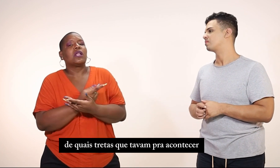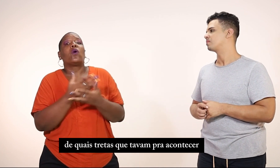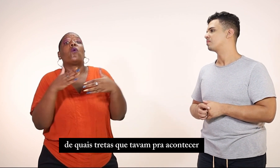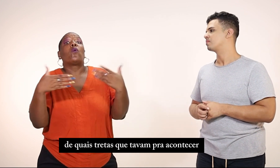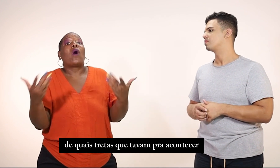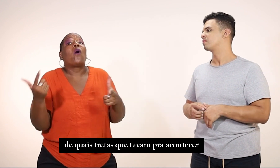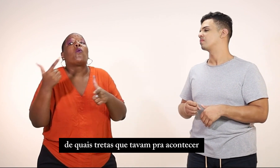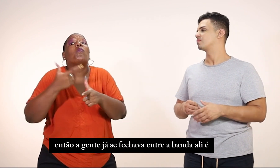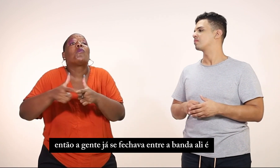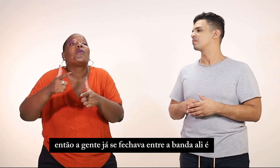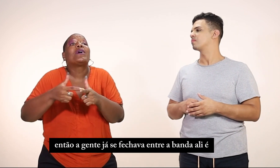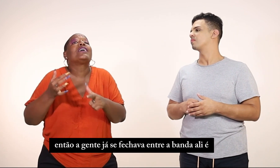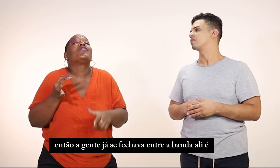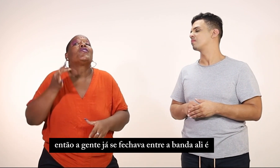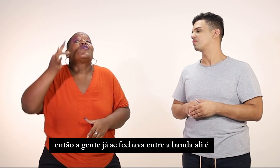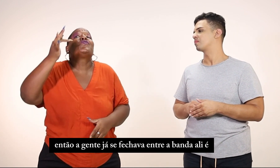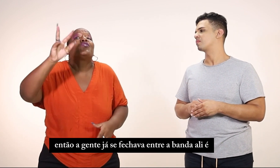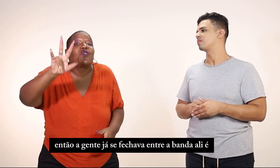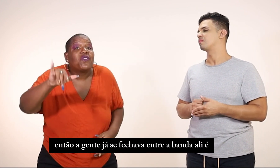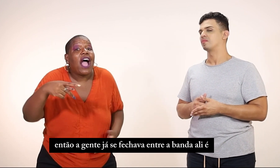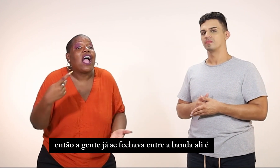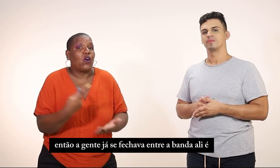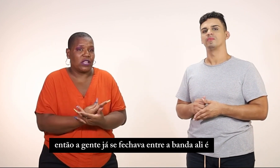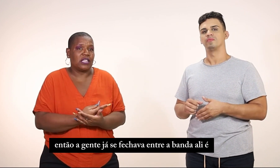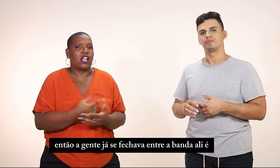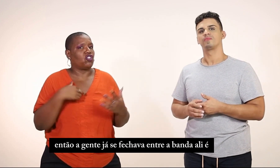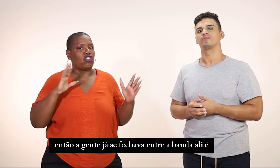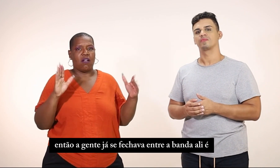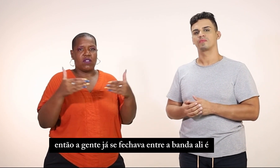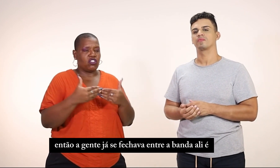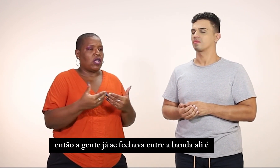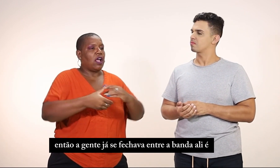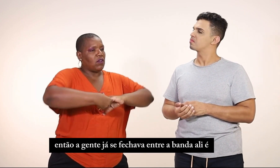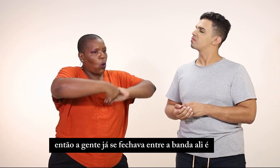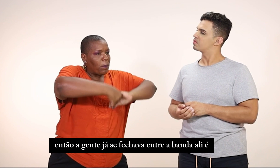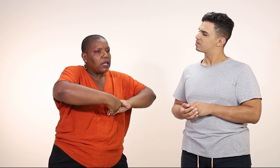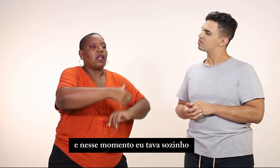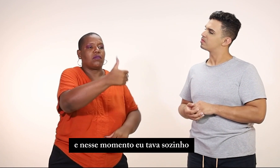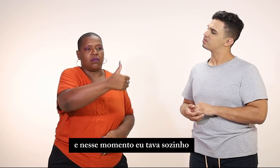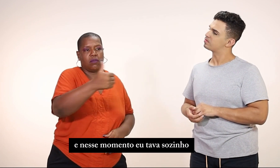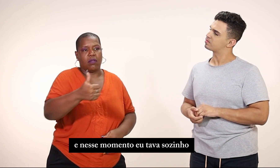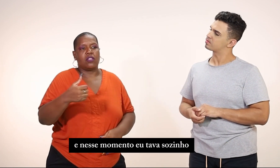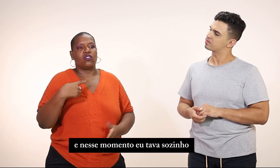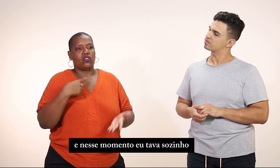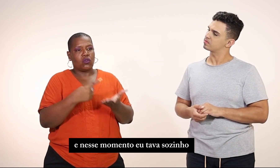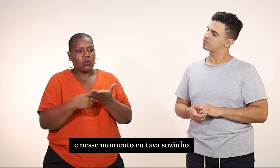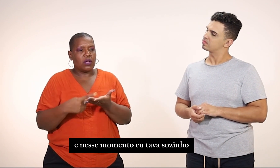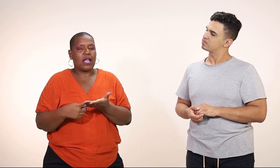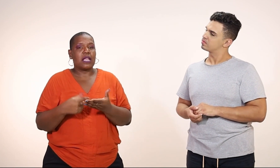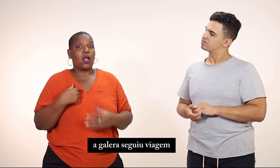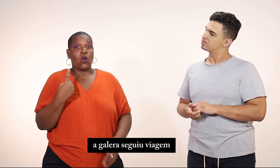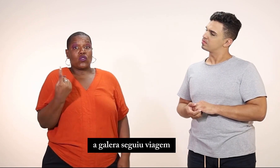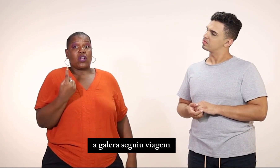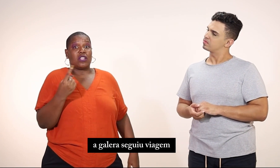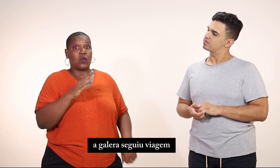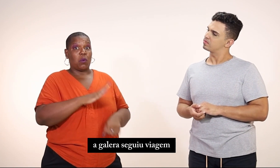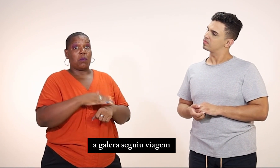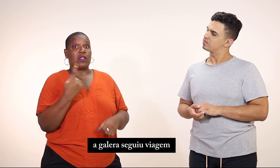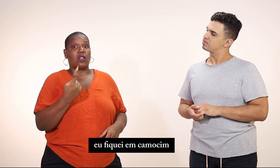estavam para acontecer, então a gente já se fechava entre a banda ali. E nesse momento eu estava sozinho. A galera seguiu viagem, eu fiquei